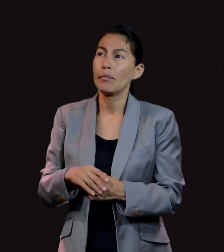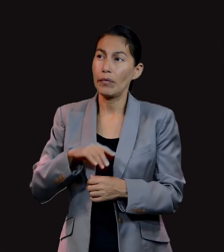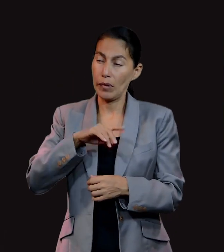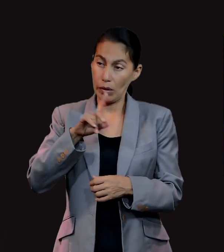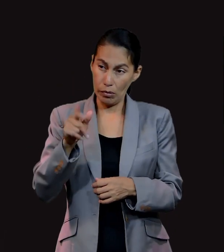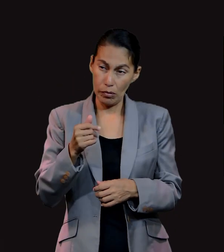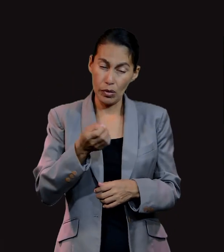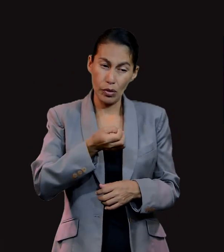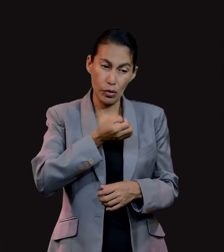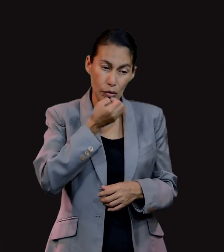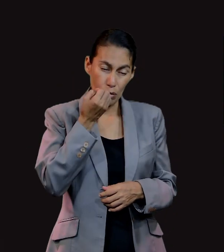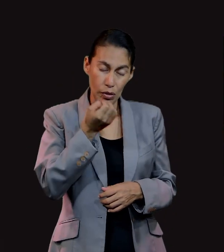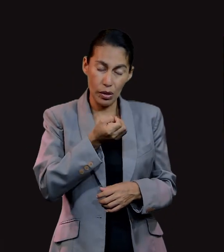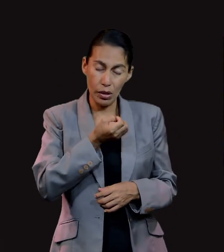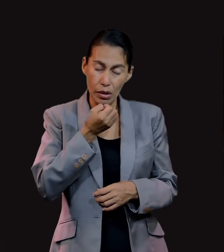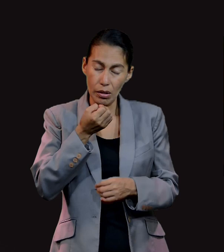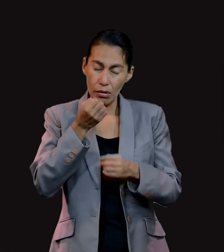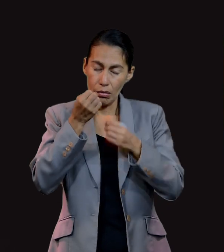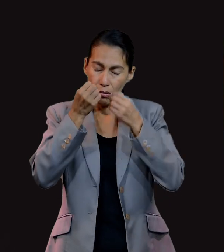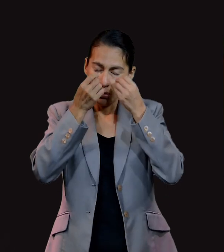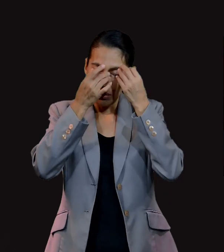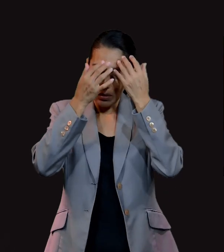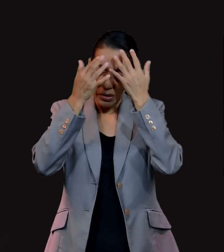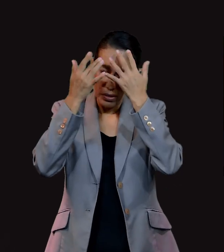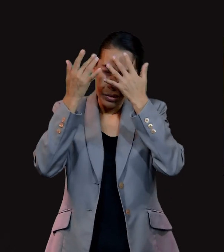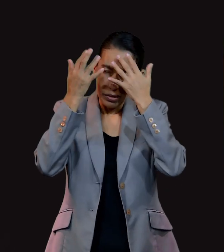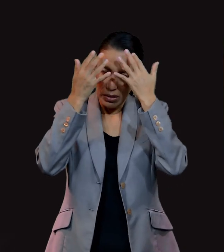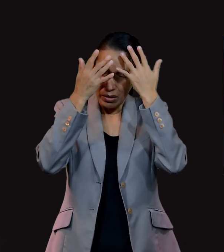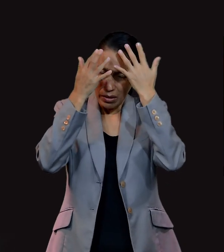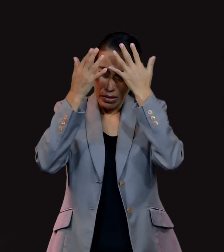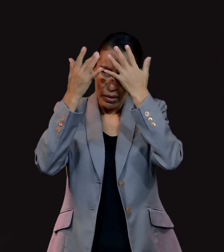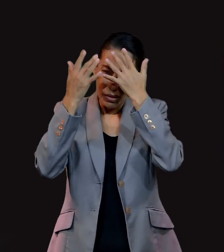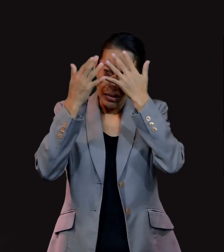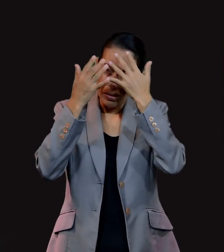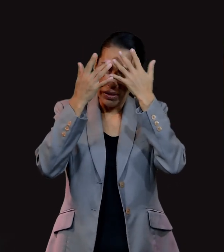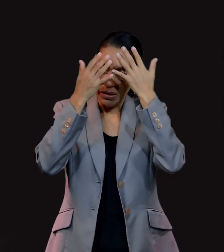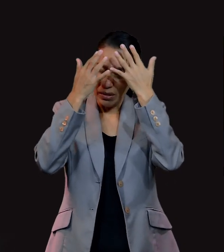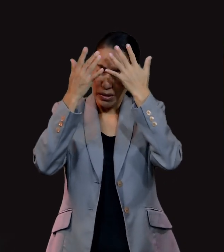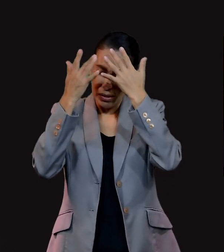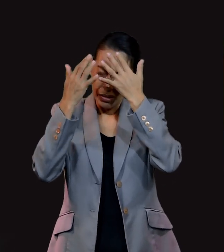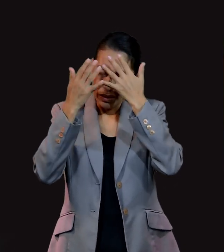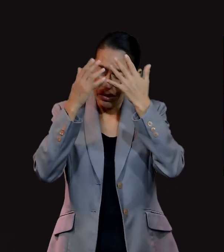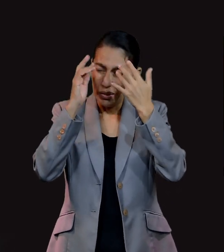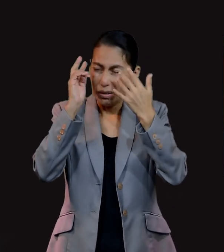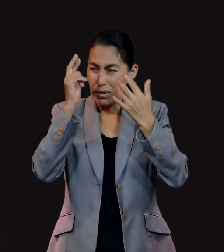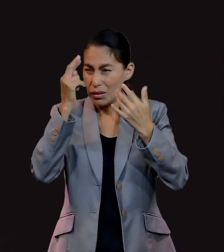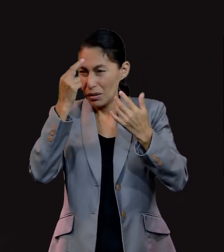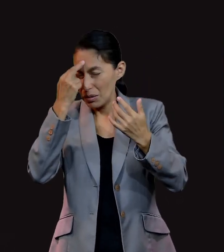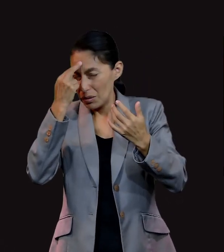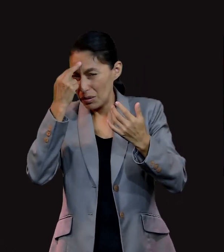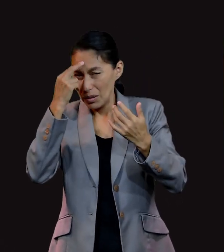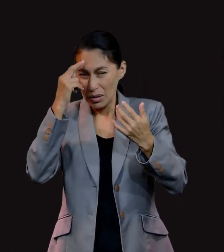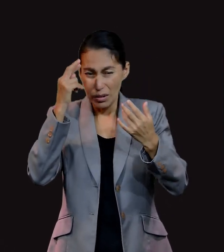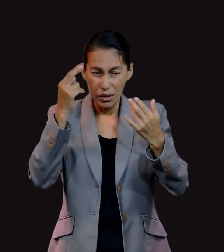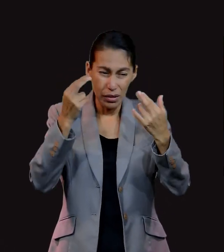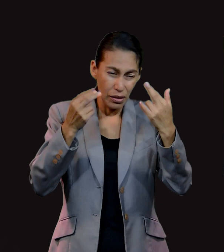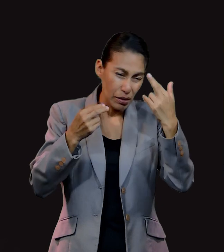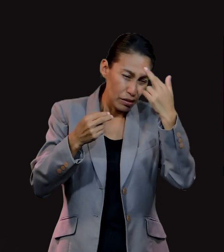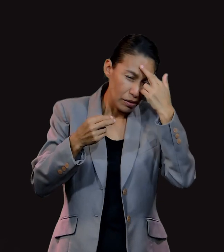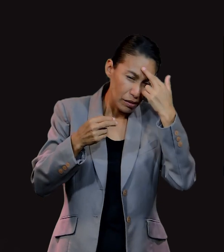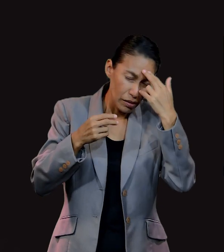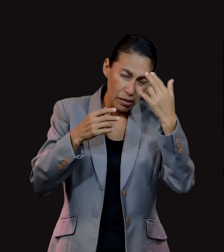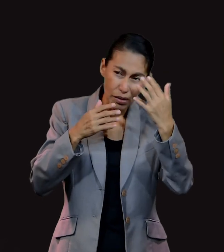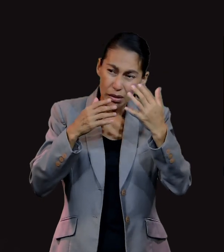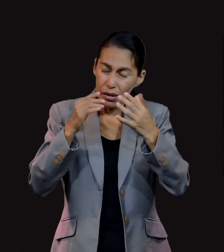pedí de todo corazón después de estar orando la mente empezó a esclarecer y empecé a tener recuerdos y empecé